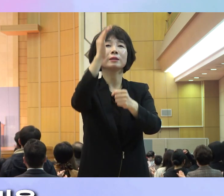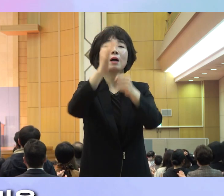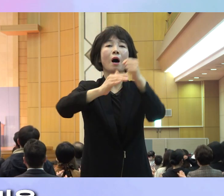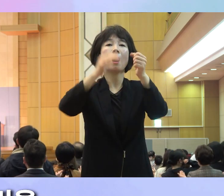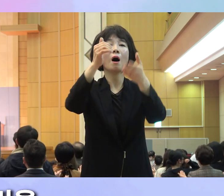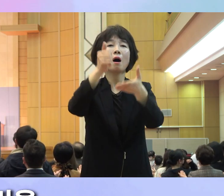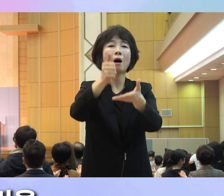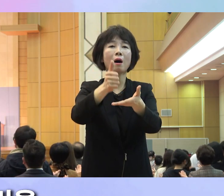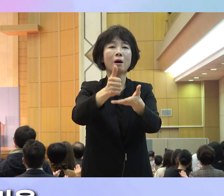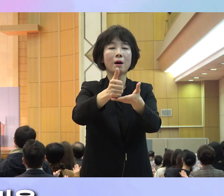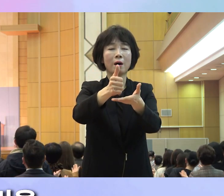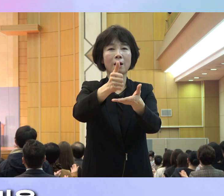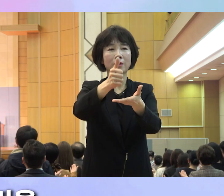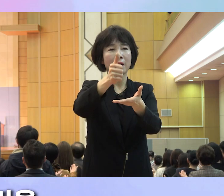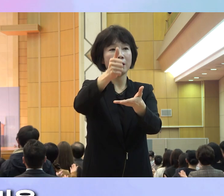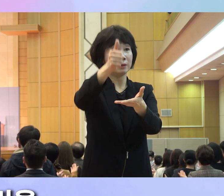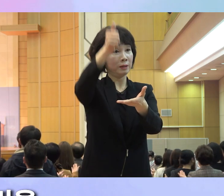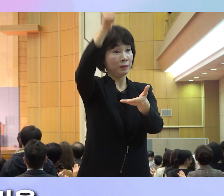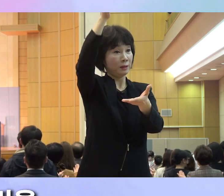좋으신